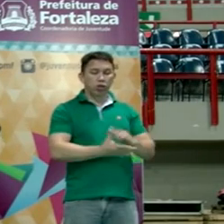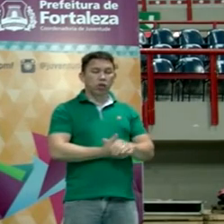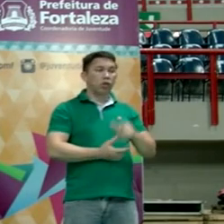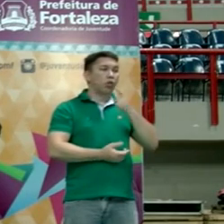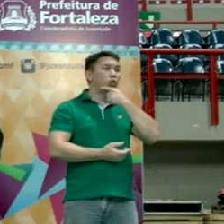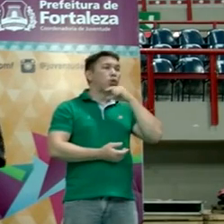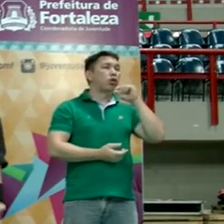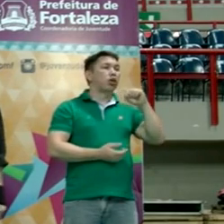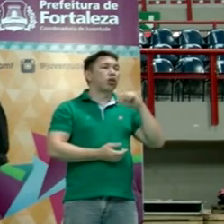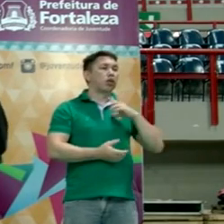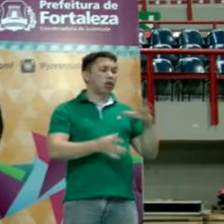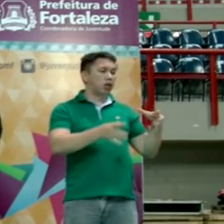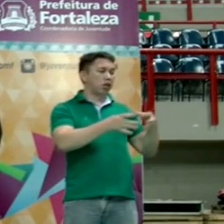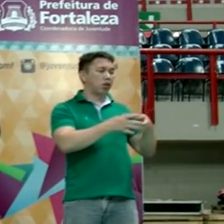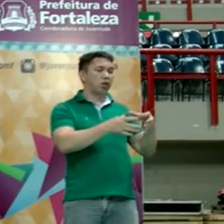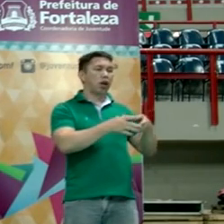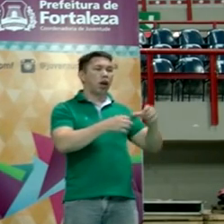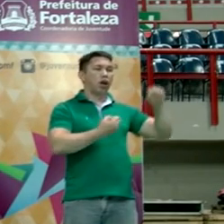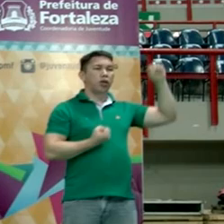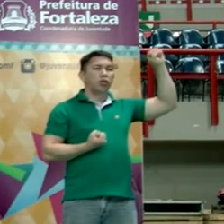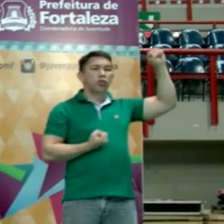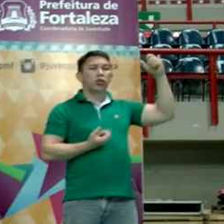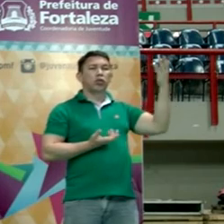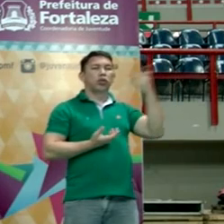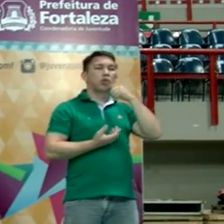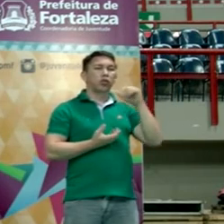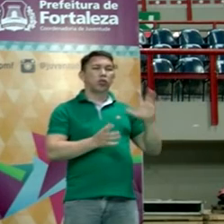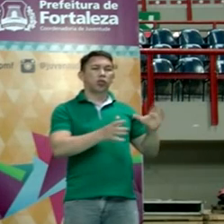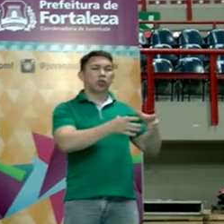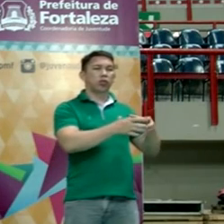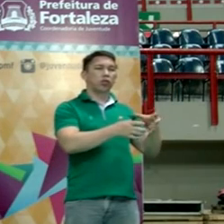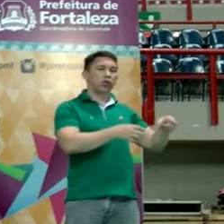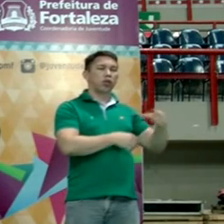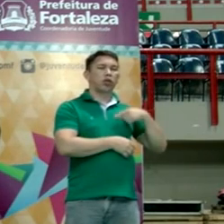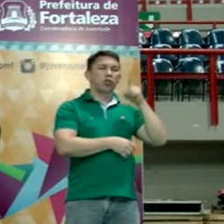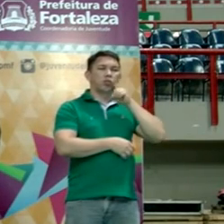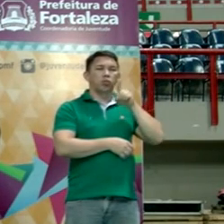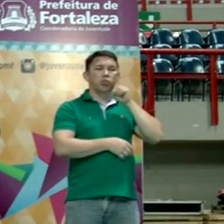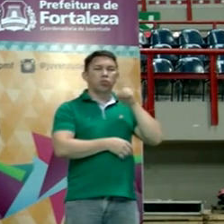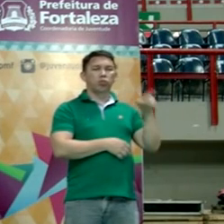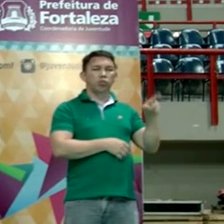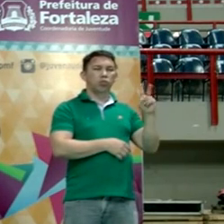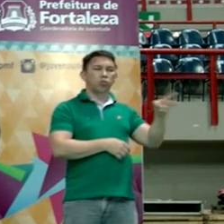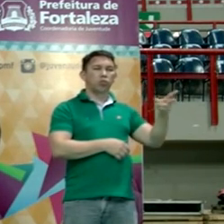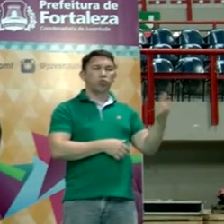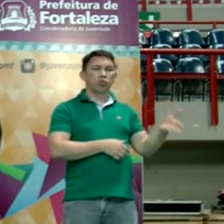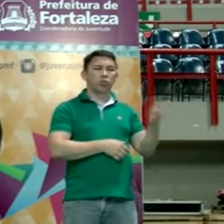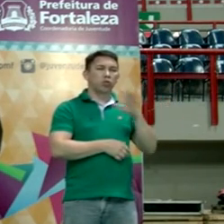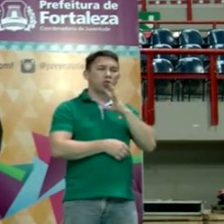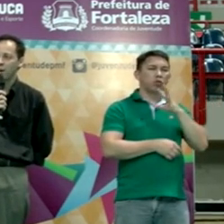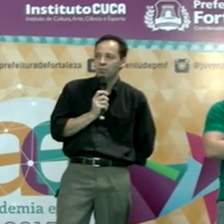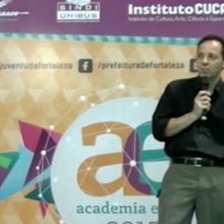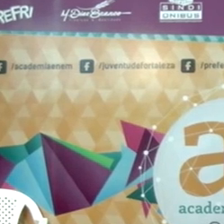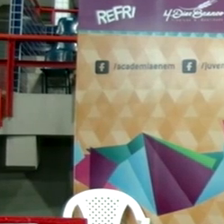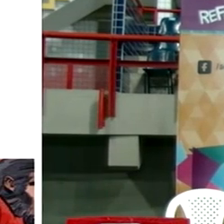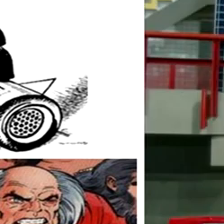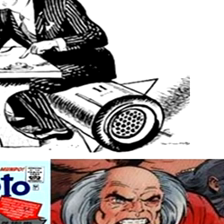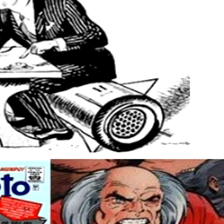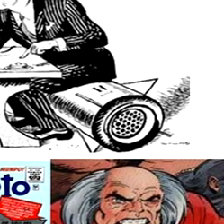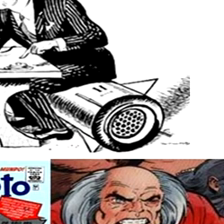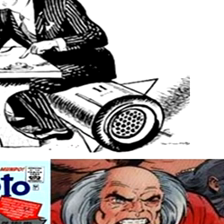quem eram os super-heróis, pessoal? Os super-heróis eram sempre norte-americanos. Quem não conhece o Homem de